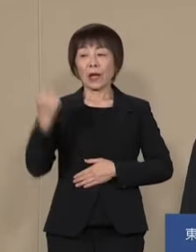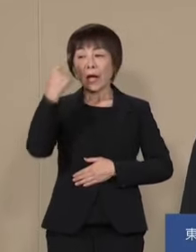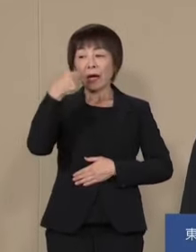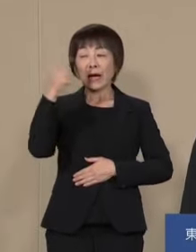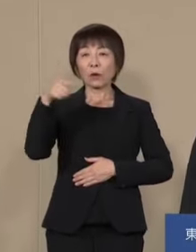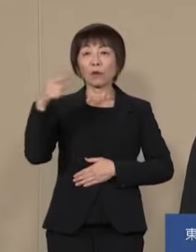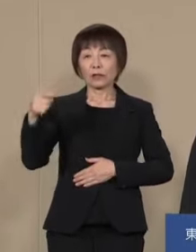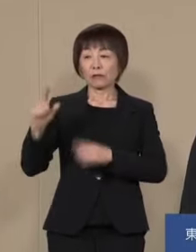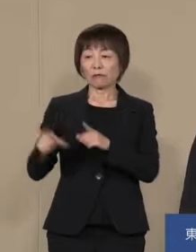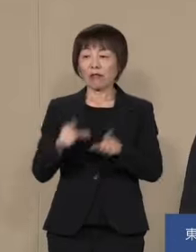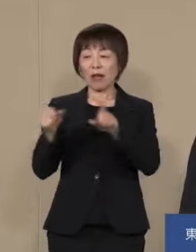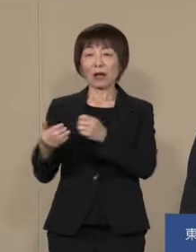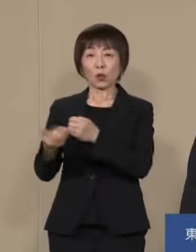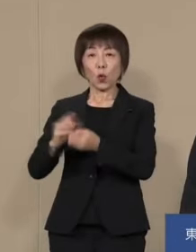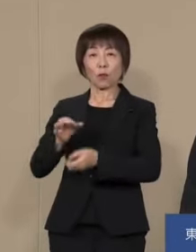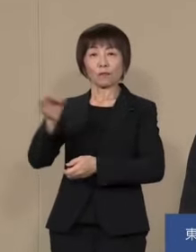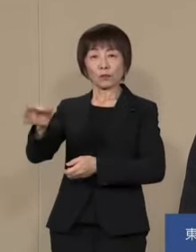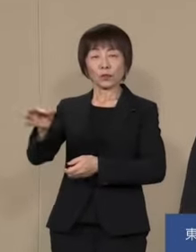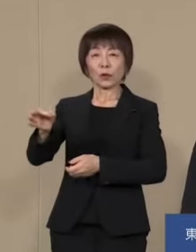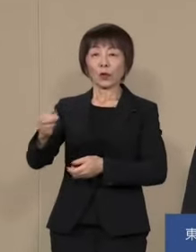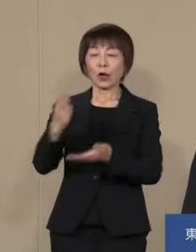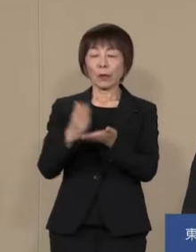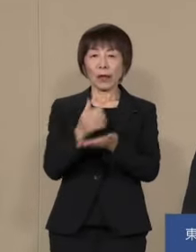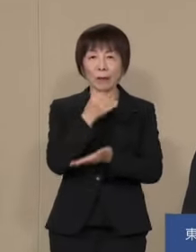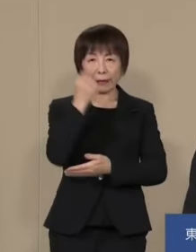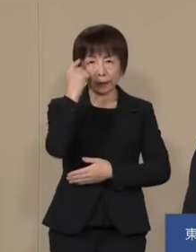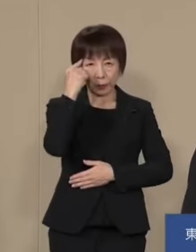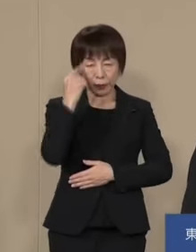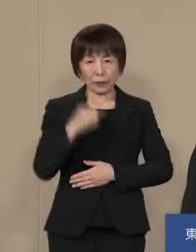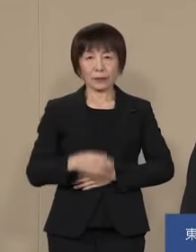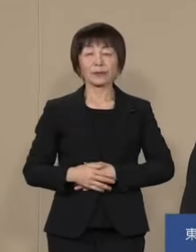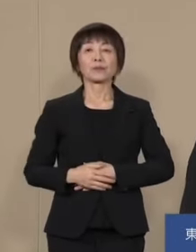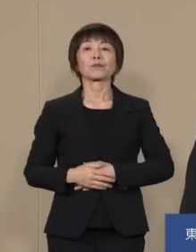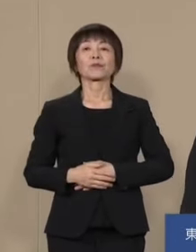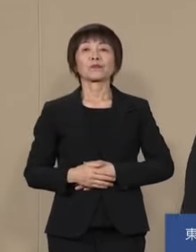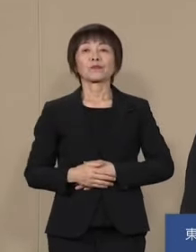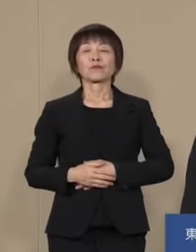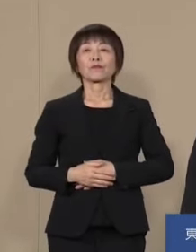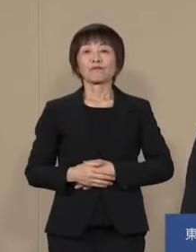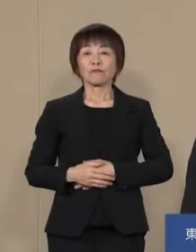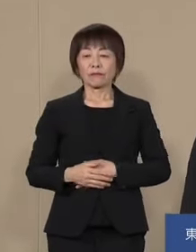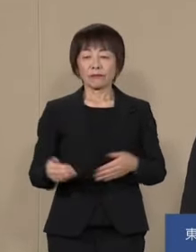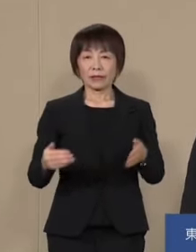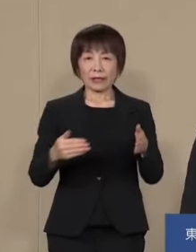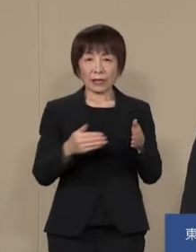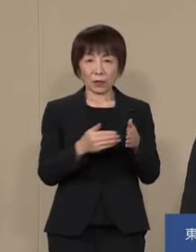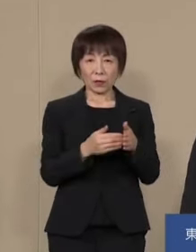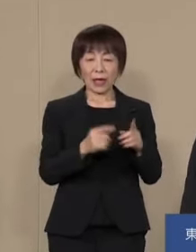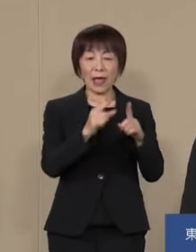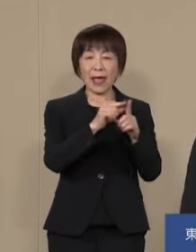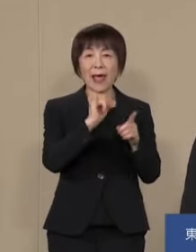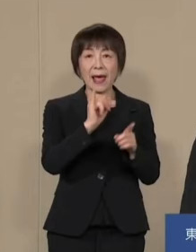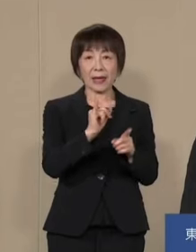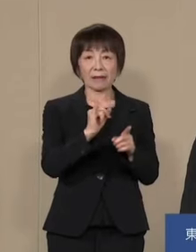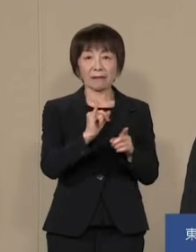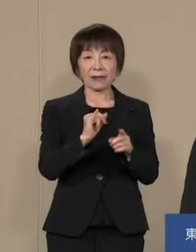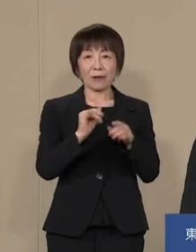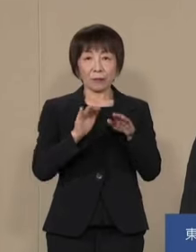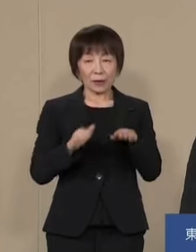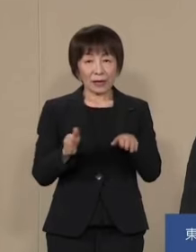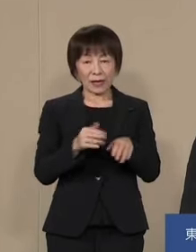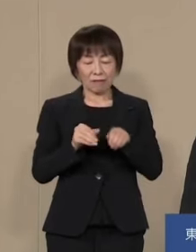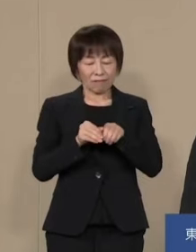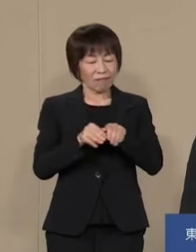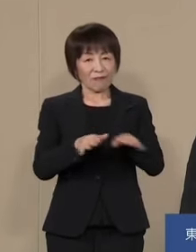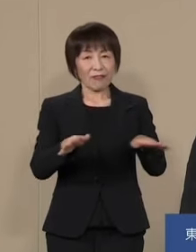外国人に対する生活保護これもやめたいという風に思いますさらに最後にAIが最近発達し